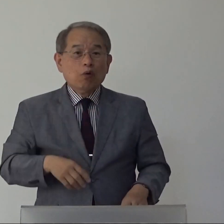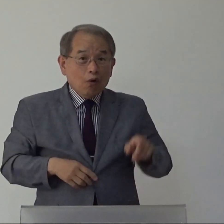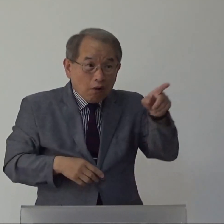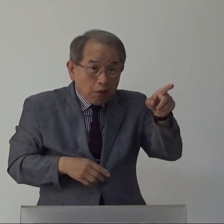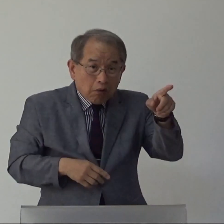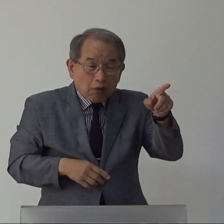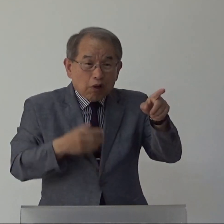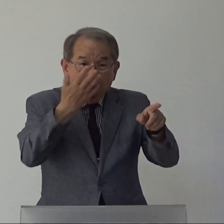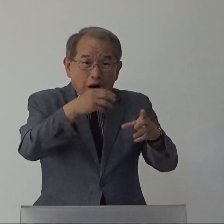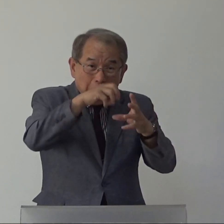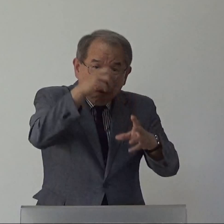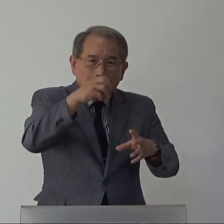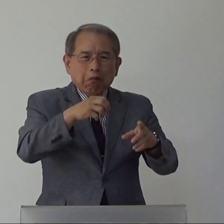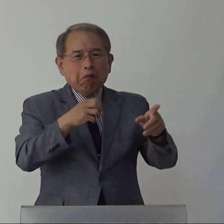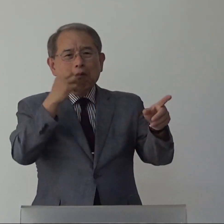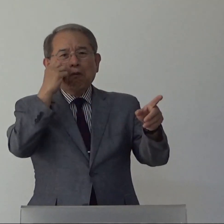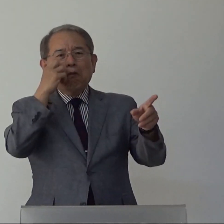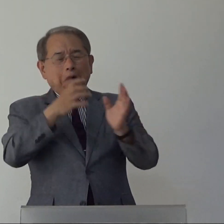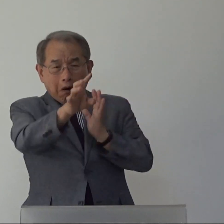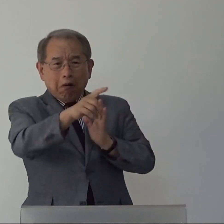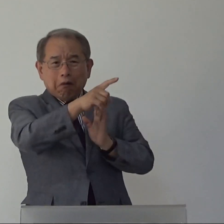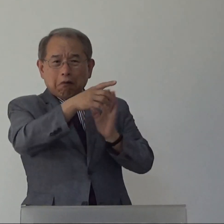먹어. 소금을 넣고 먹지. 소금 찍어 먹지.